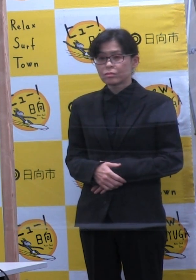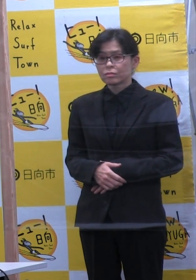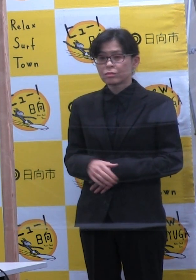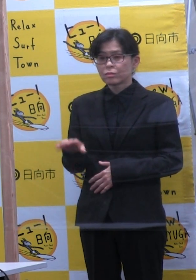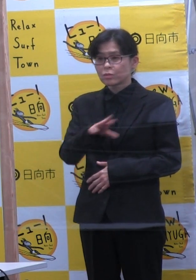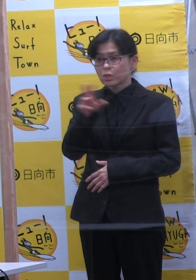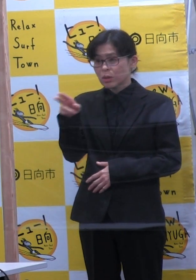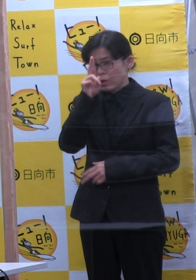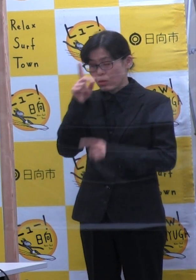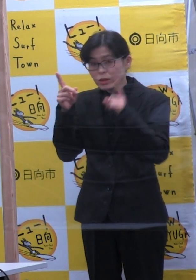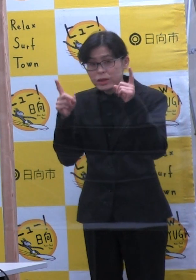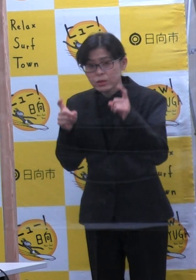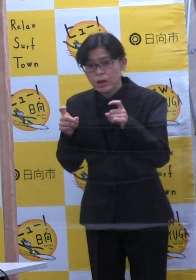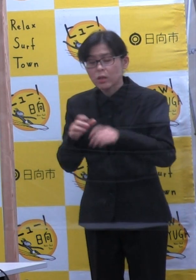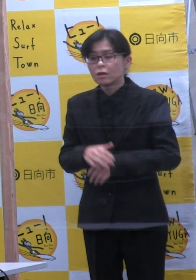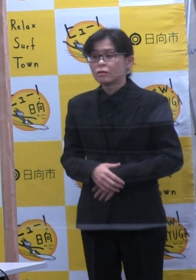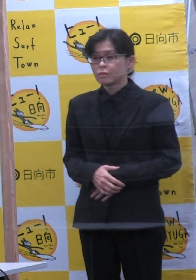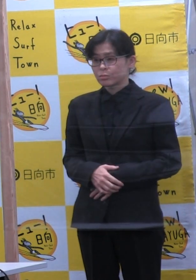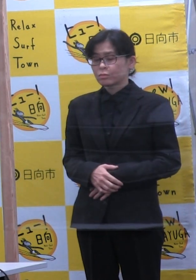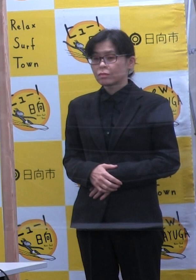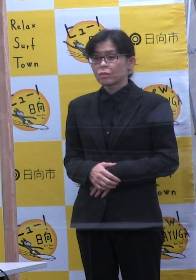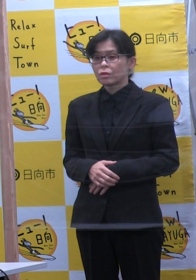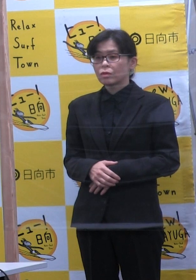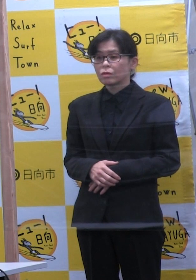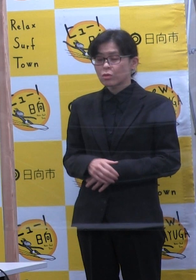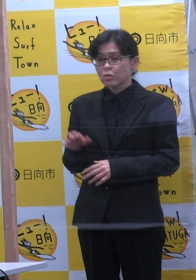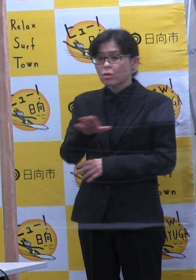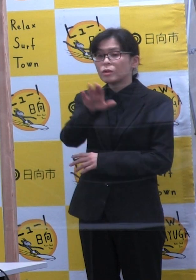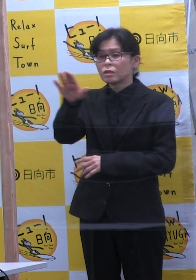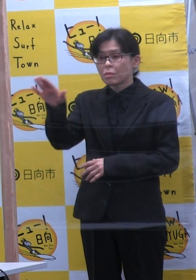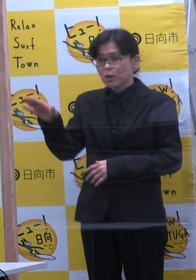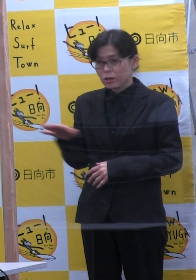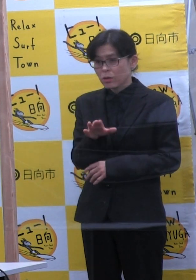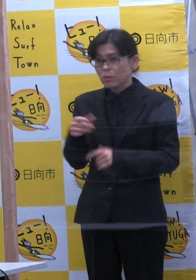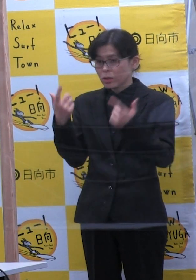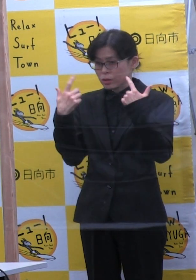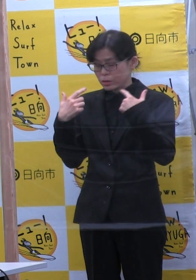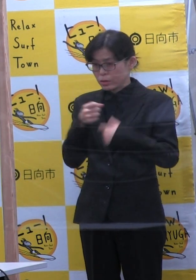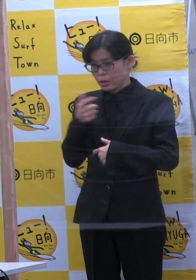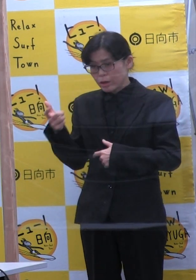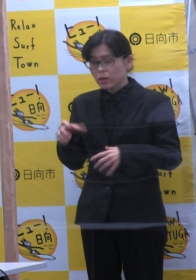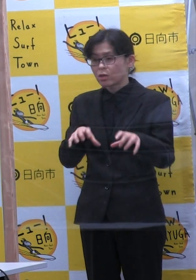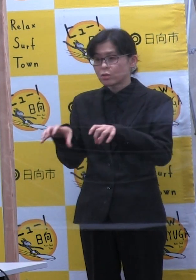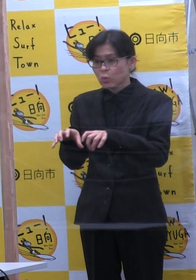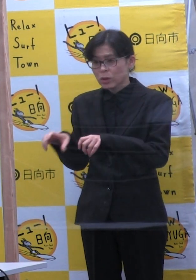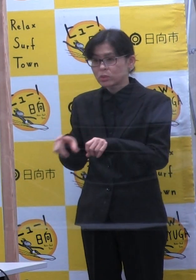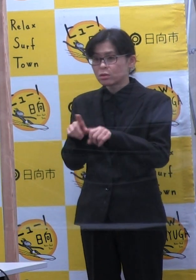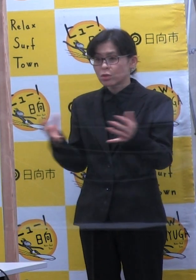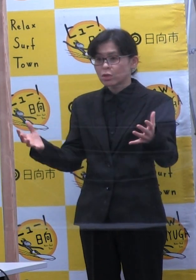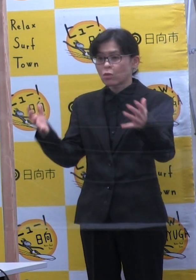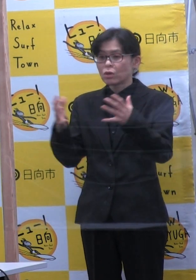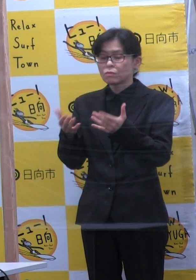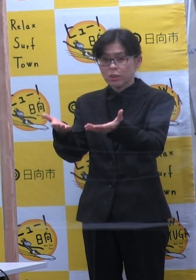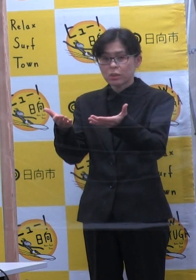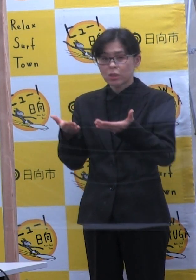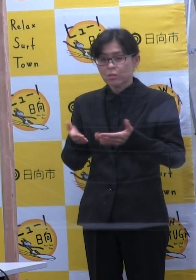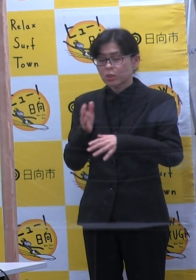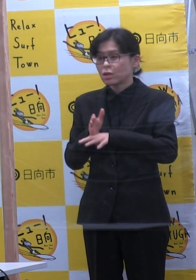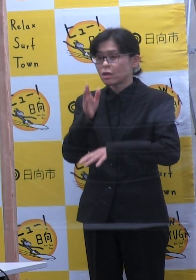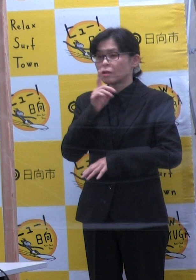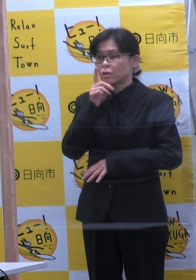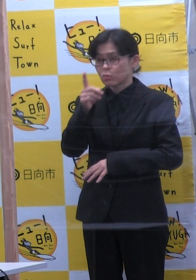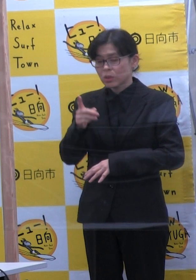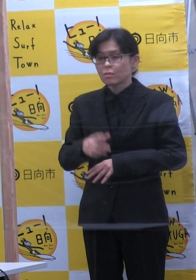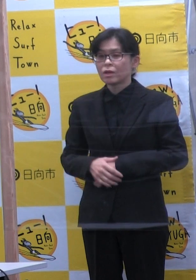はい、皆さんこんにちは。報道機関の皆さんにおかれましては大変お忙しい中お集まりをいただきましてありがとうござい